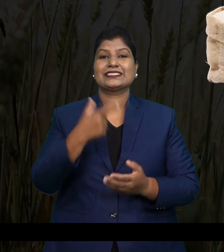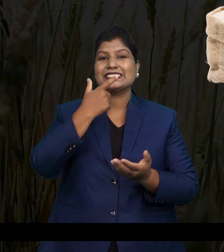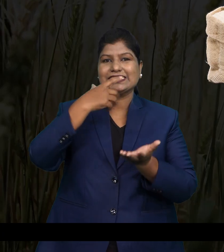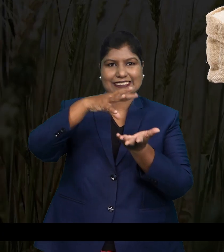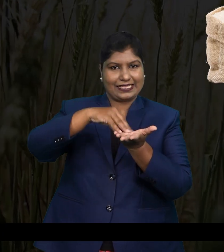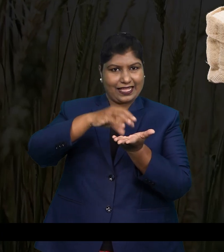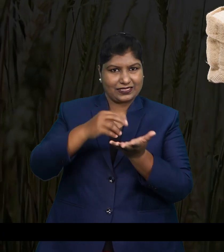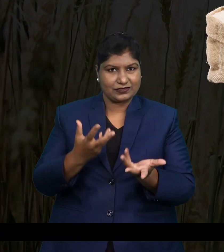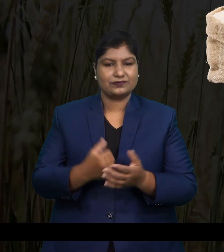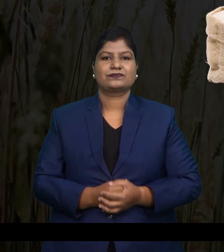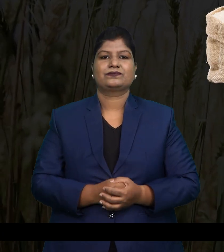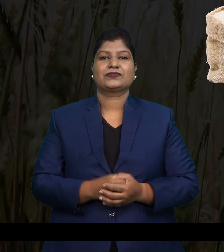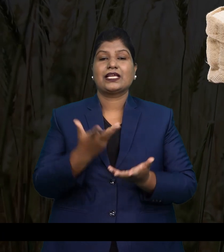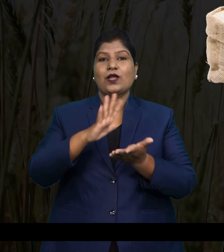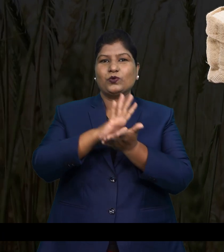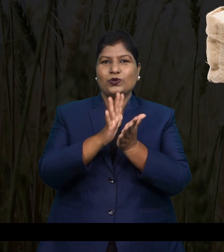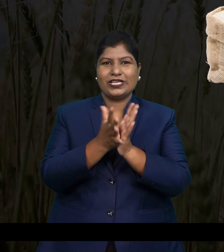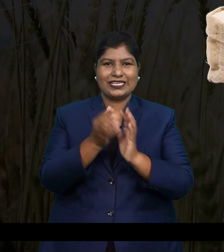तांदूळ, गहू,